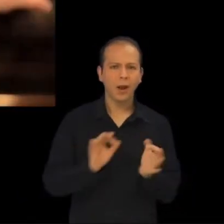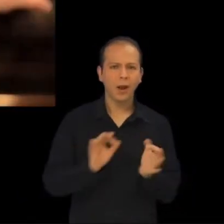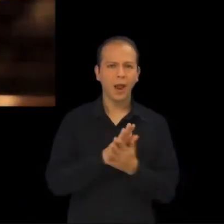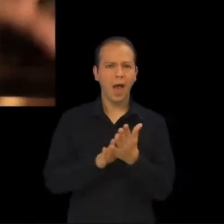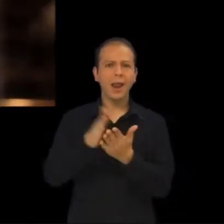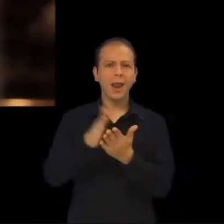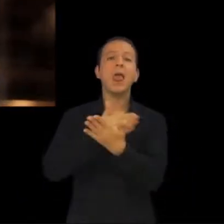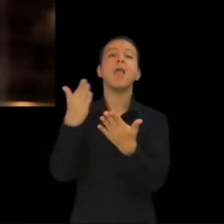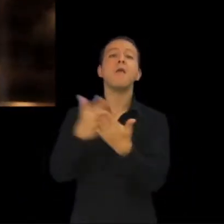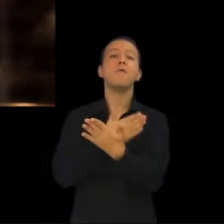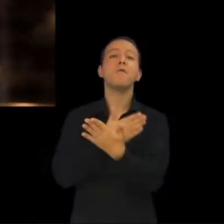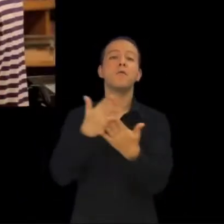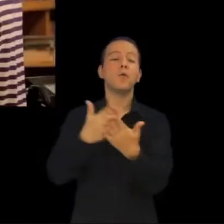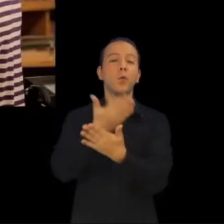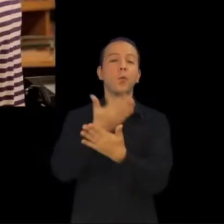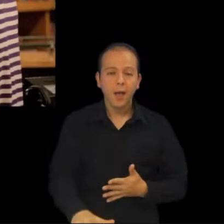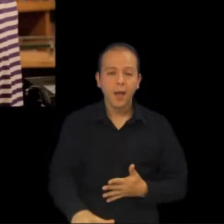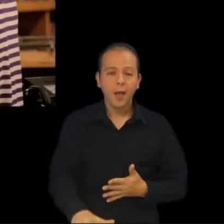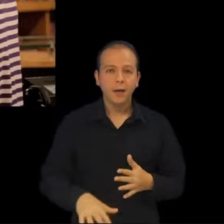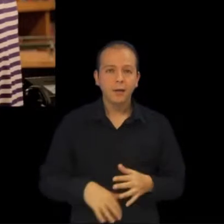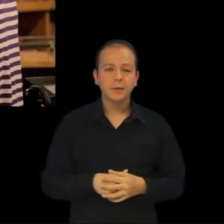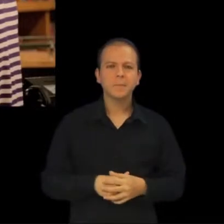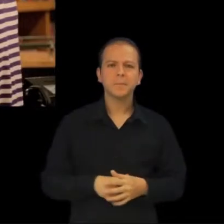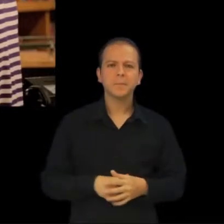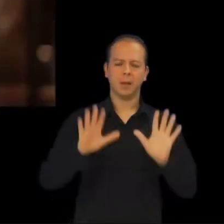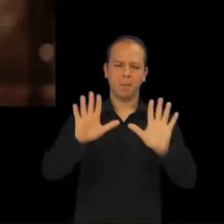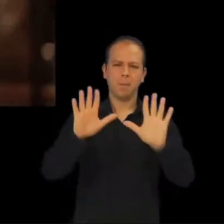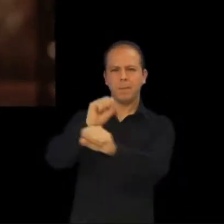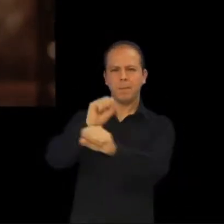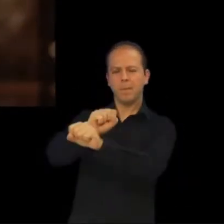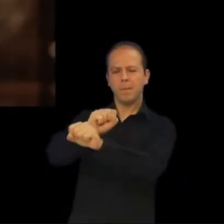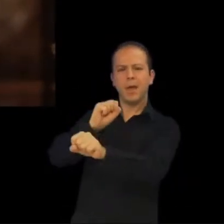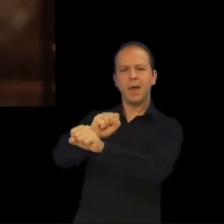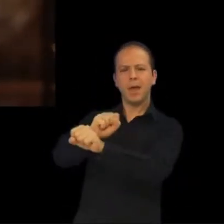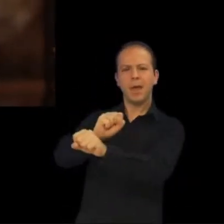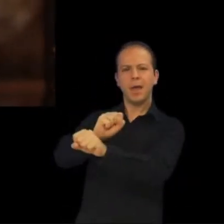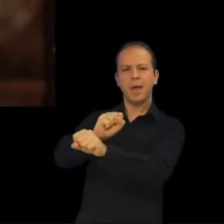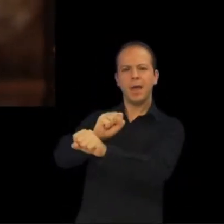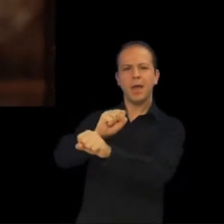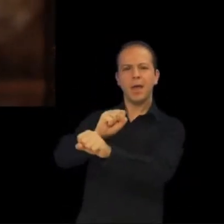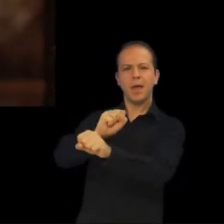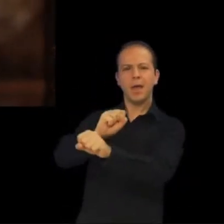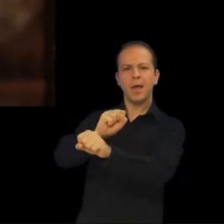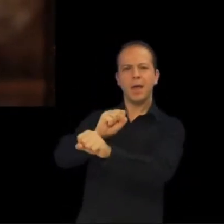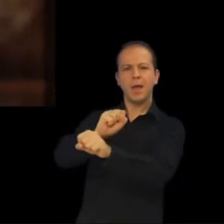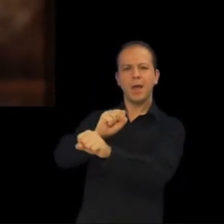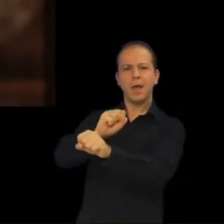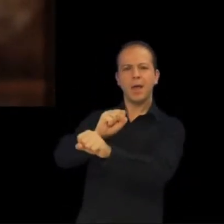livraria. Fala gesticulando. Espera um pouquinho, não tem desconto para meia...